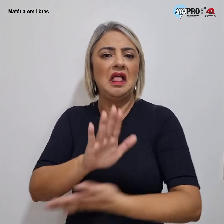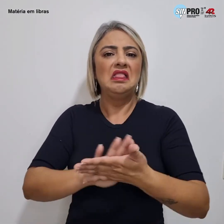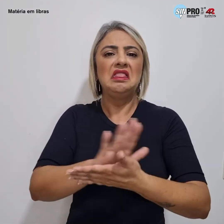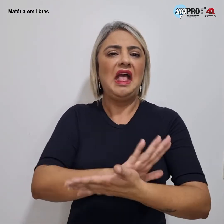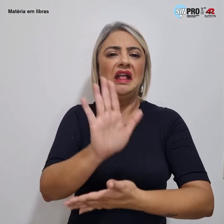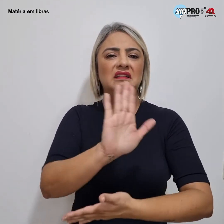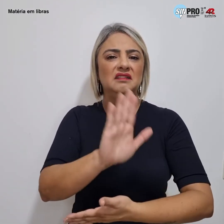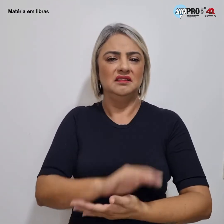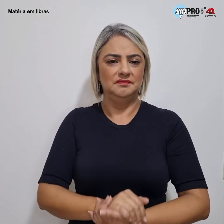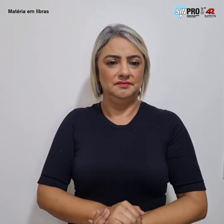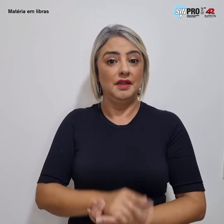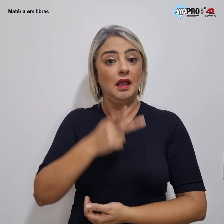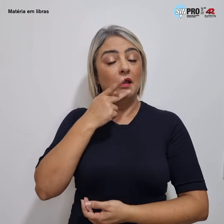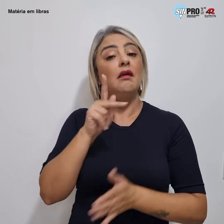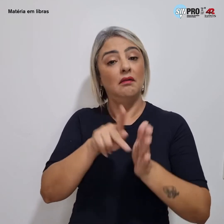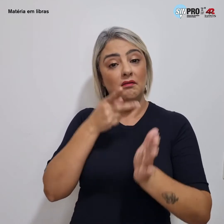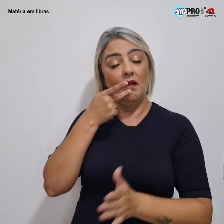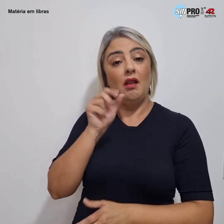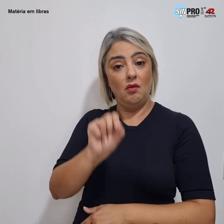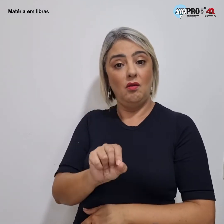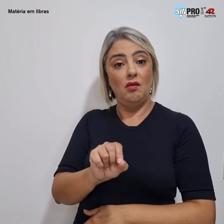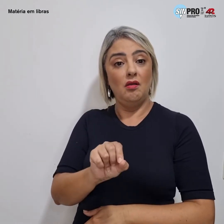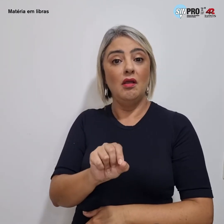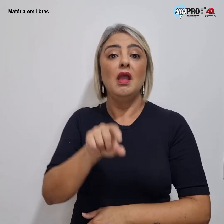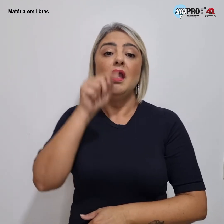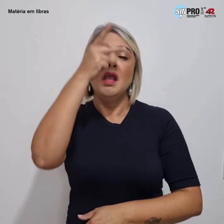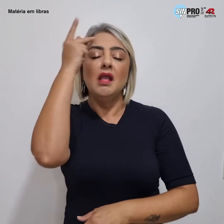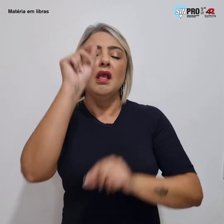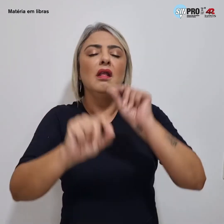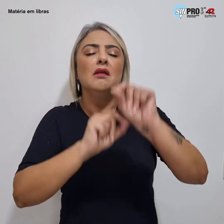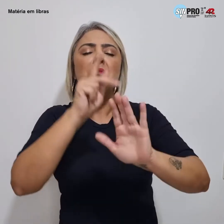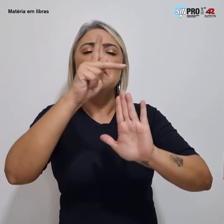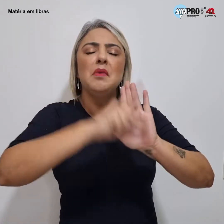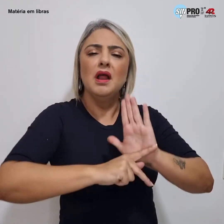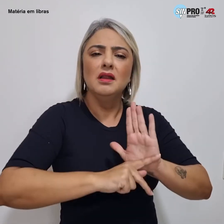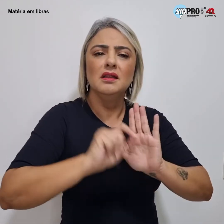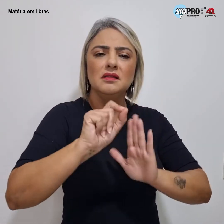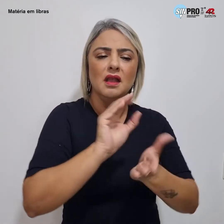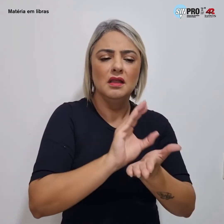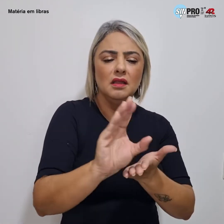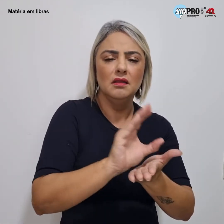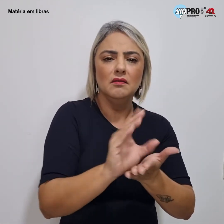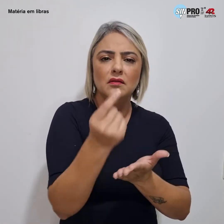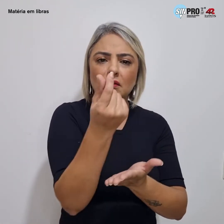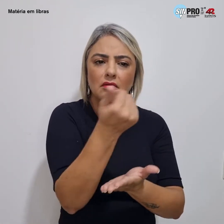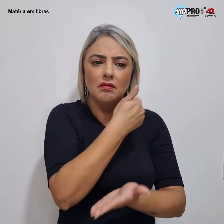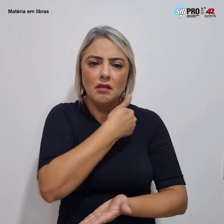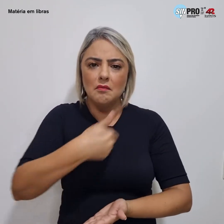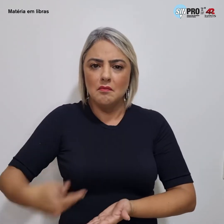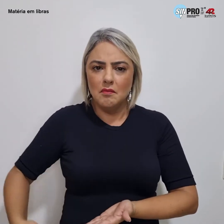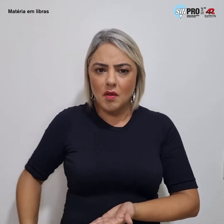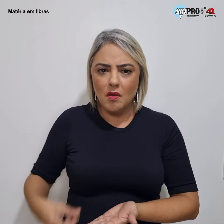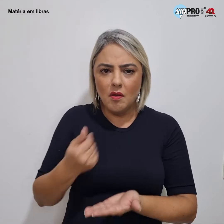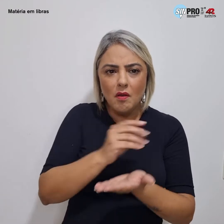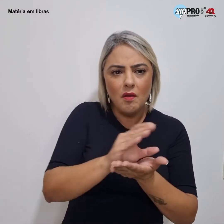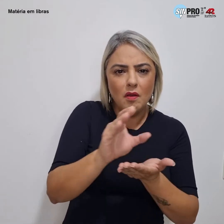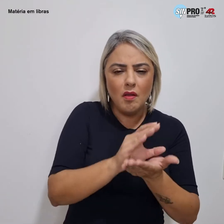infantil não é nada, palavras dele. Quem deveria planejar e investir dinheiro público